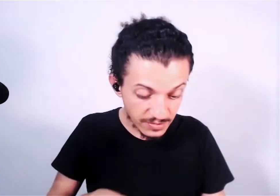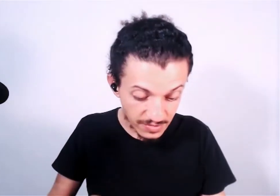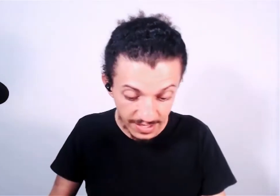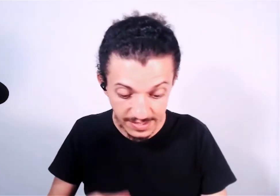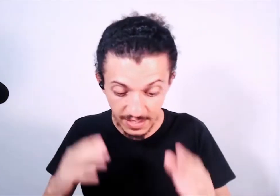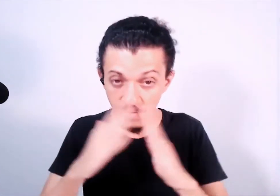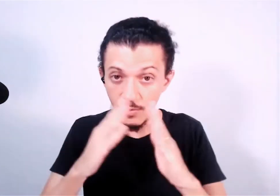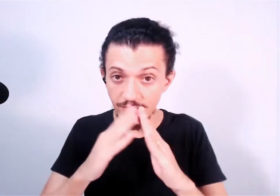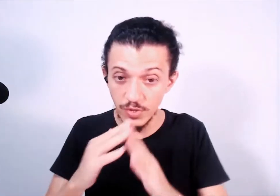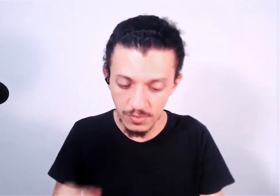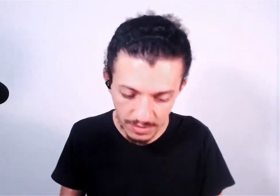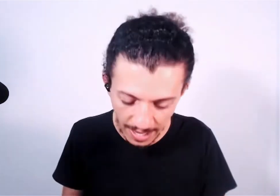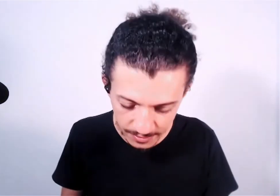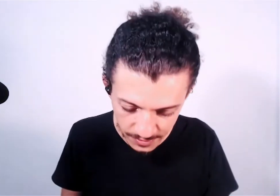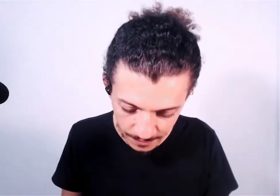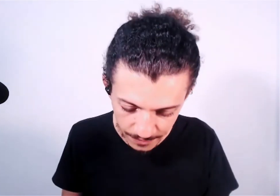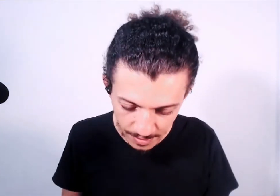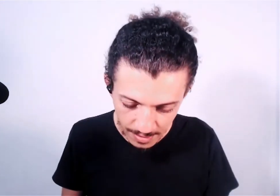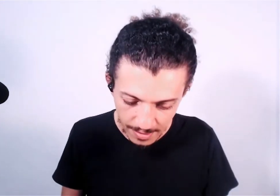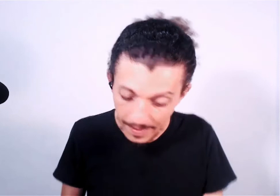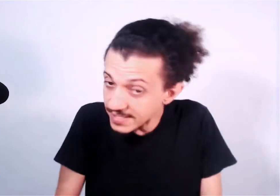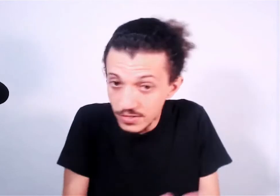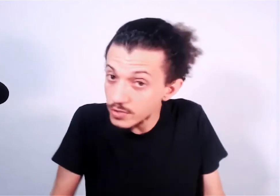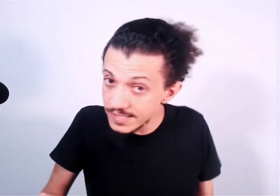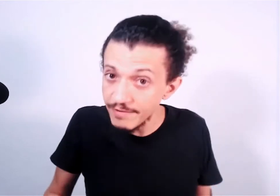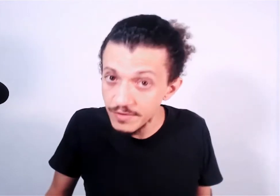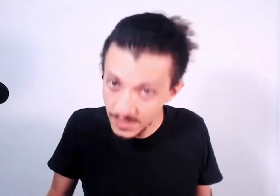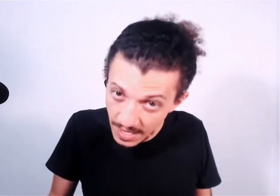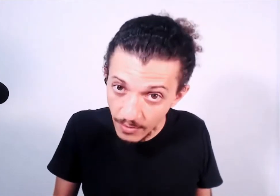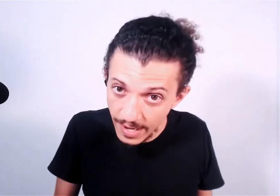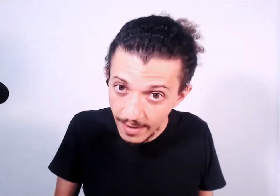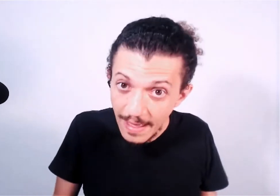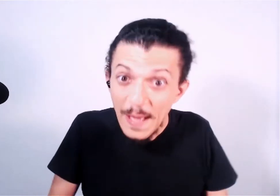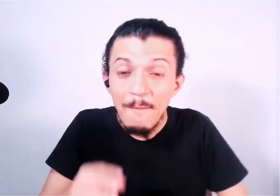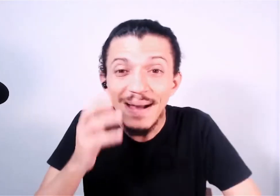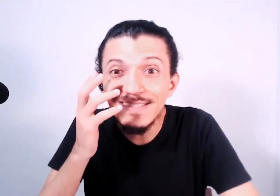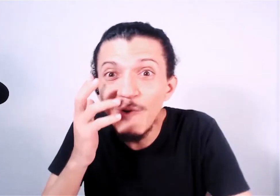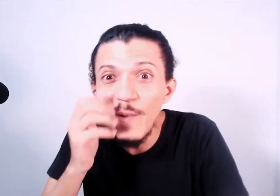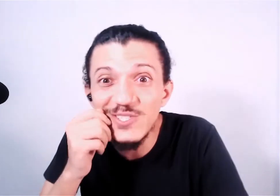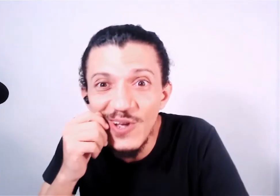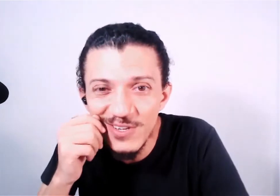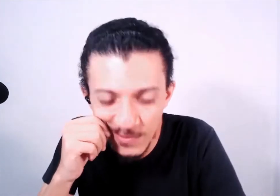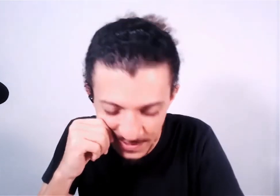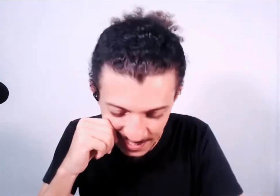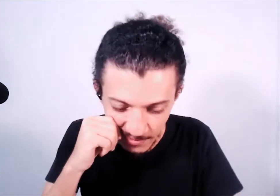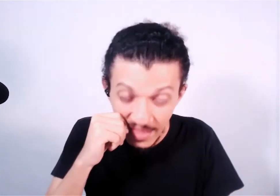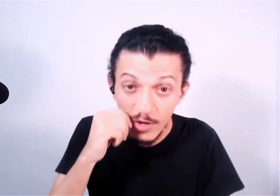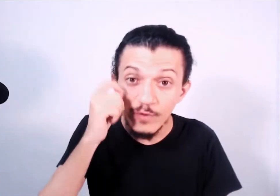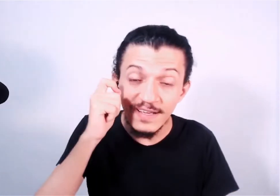2 asteriscos aqui, que significam esses 2 contatos. Parece que eu só estou escrevendo o sinal, né? Mas não é só isso que eu estou fazendo. Eu estou fazendo